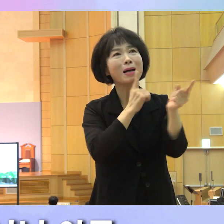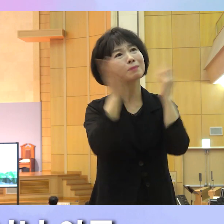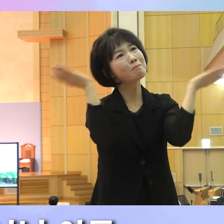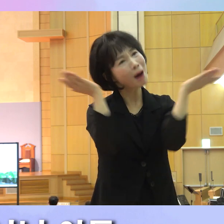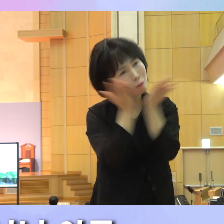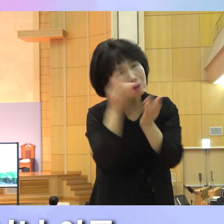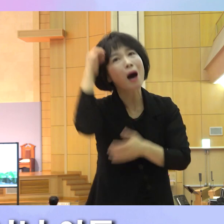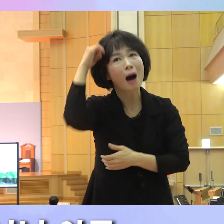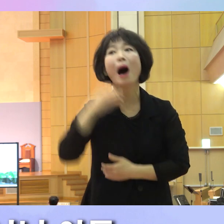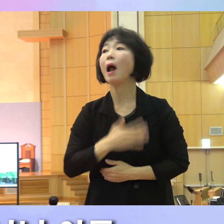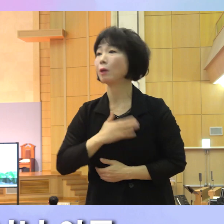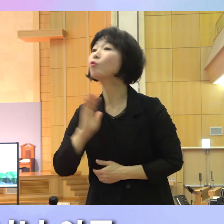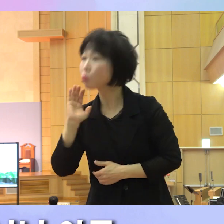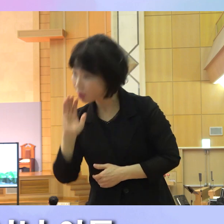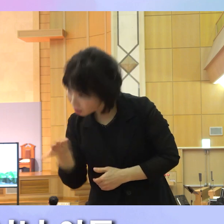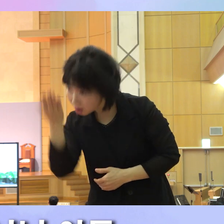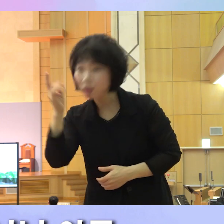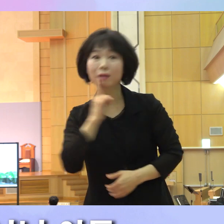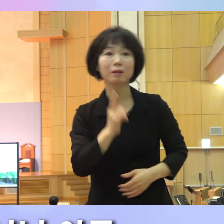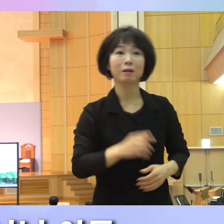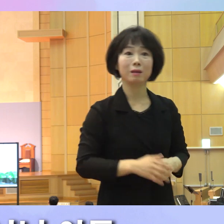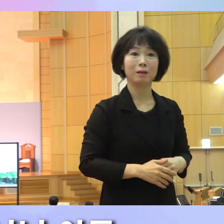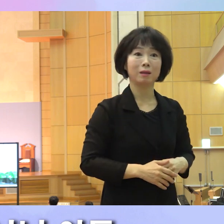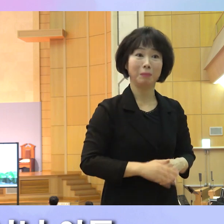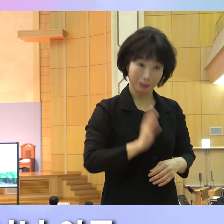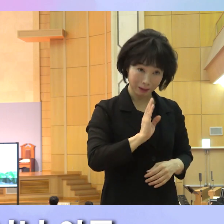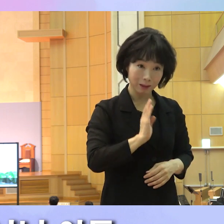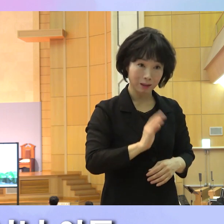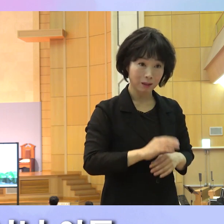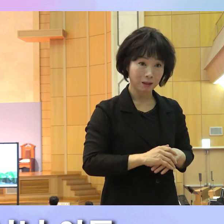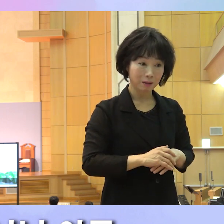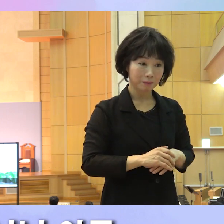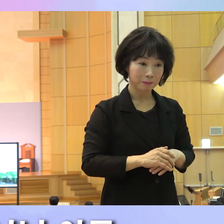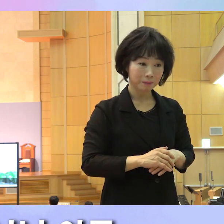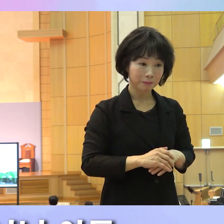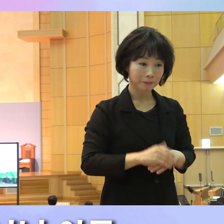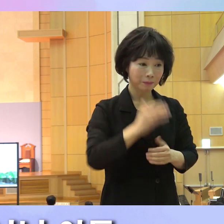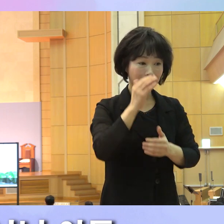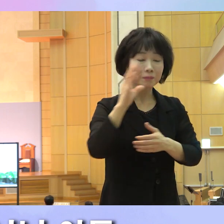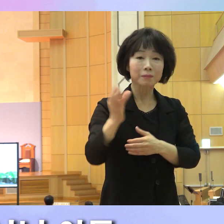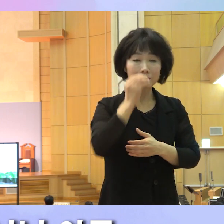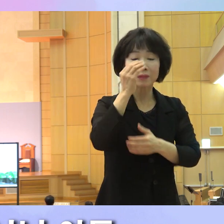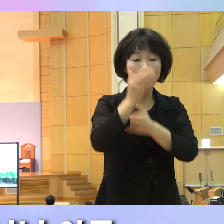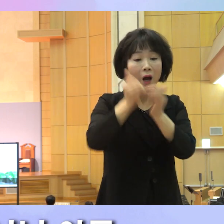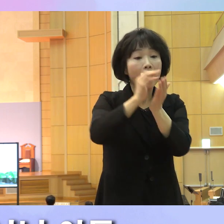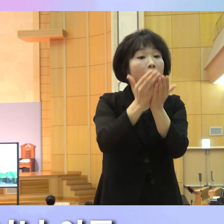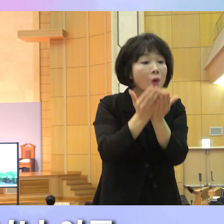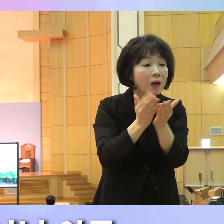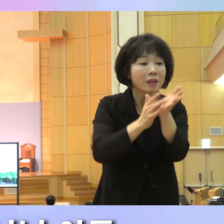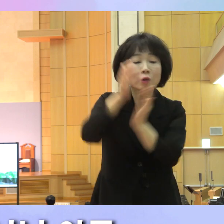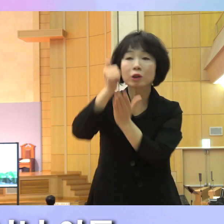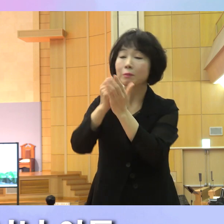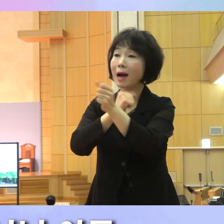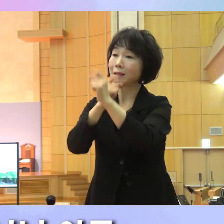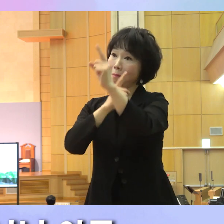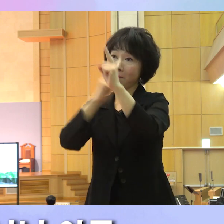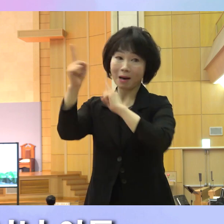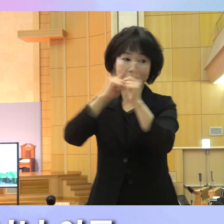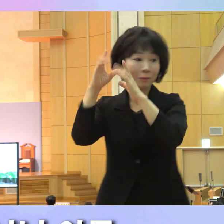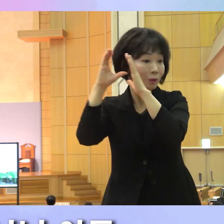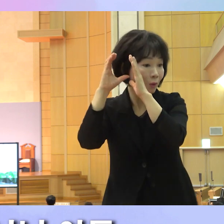일으키리라 한 이 말씀하신 것을 기억을 하고 성경과 및 예수의 하신 말씀을 뭐